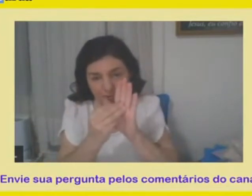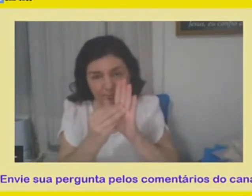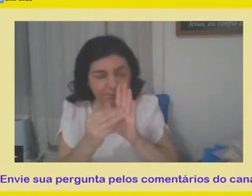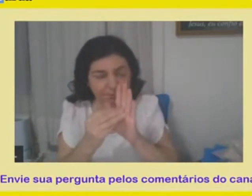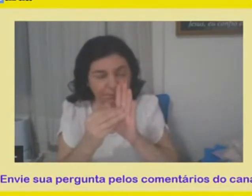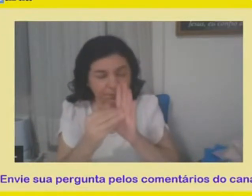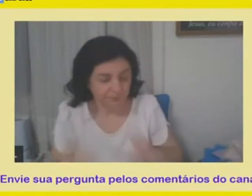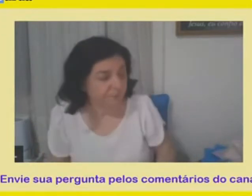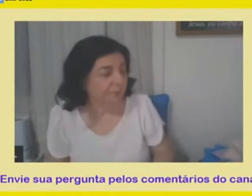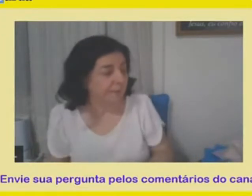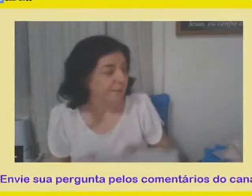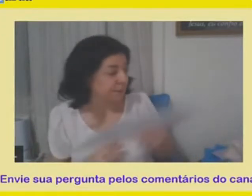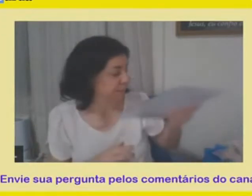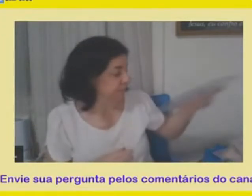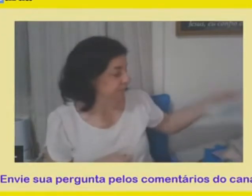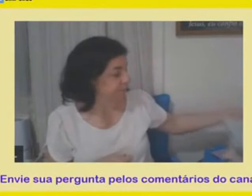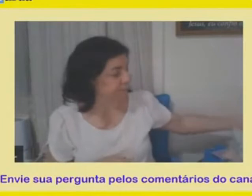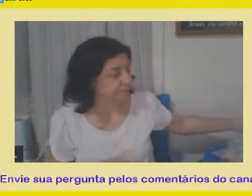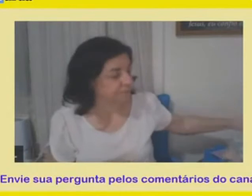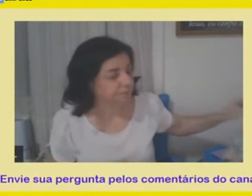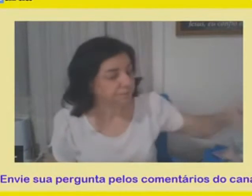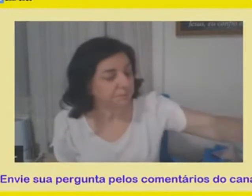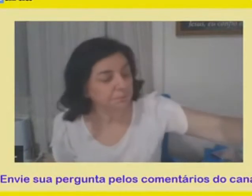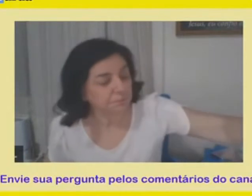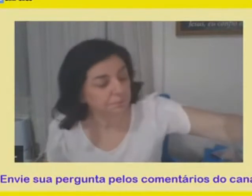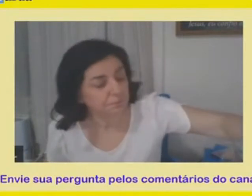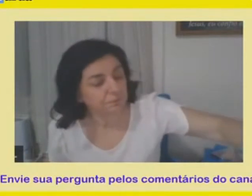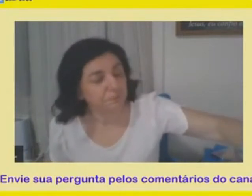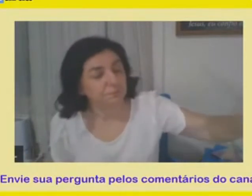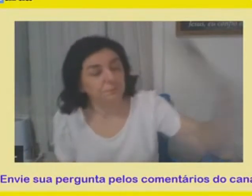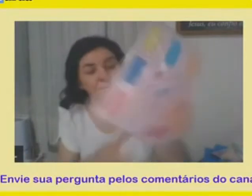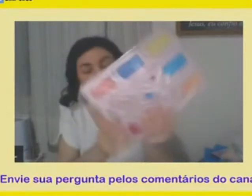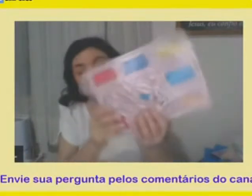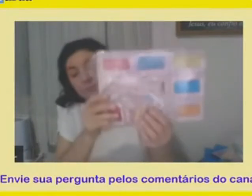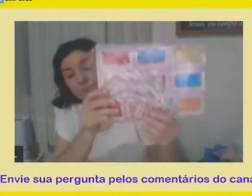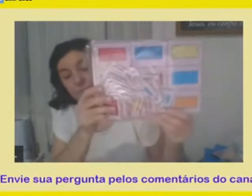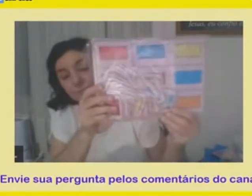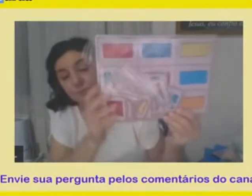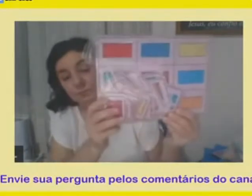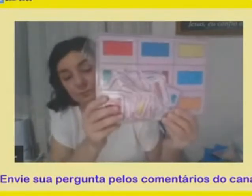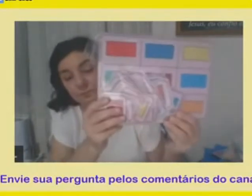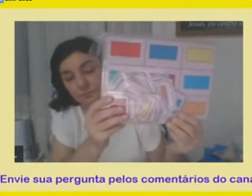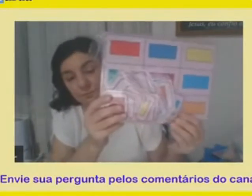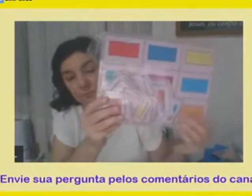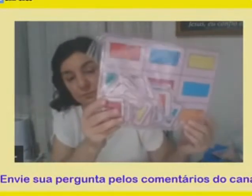Aí ele vai procurar 1 e vai colocar a resposta em cima.